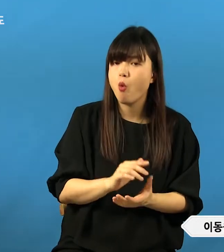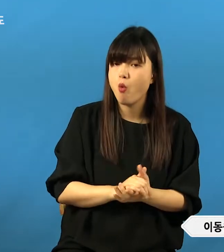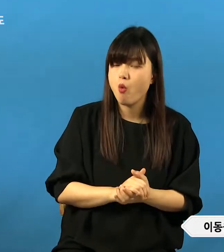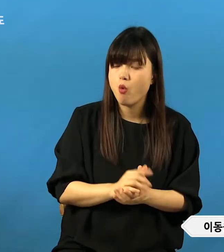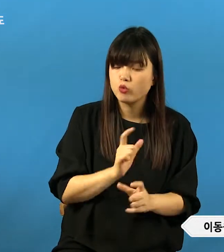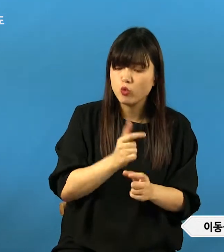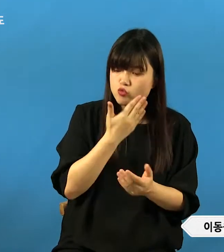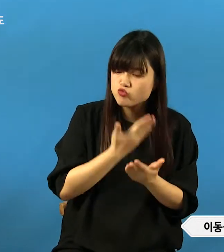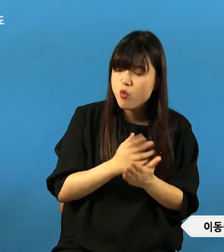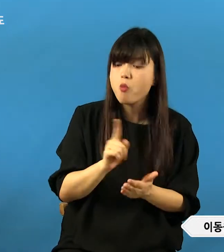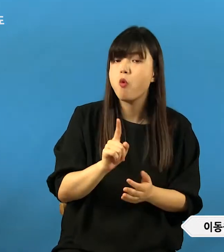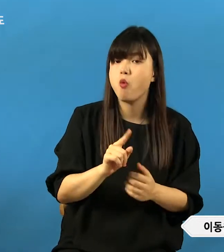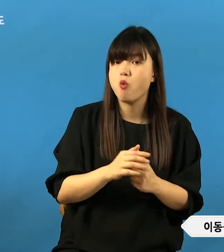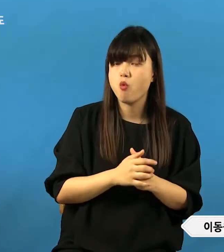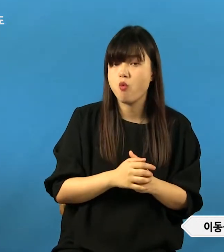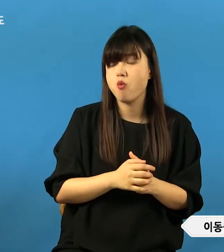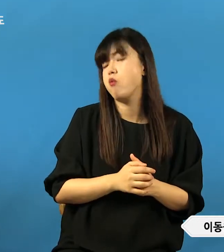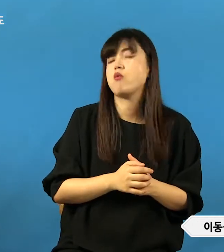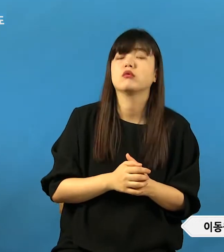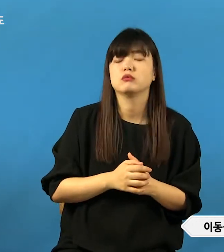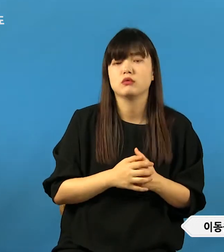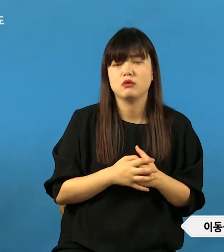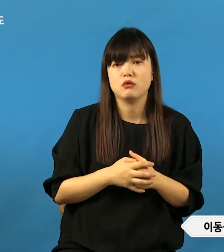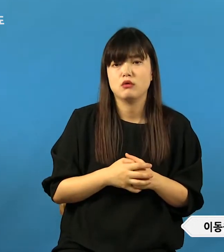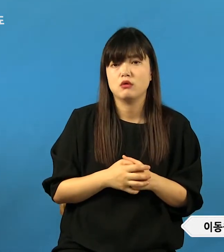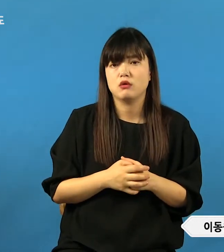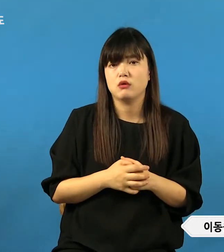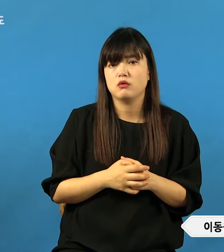어느 것이 더 중요하오?